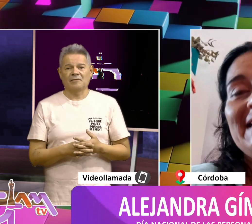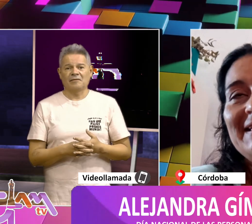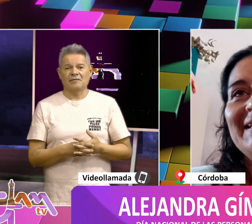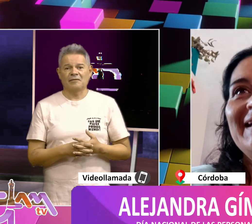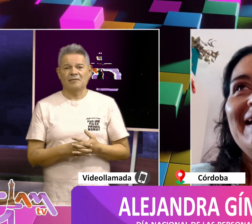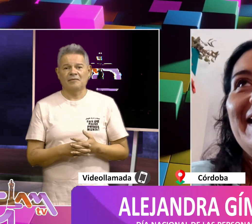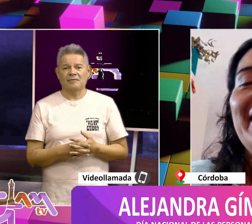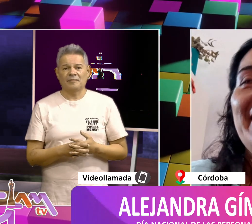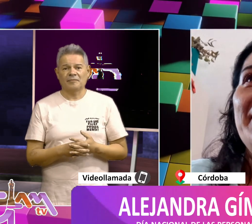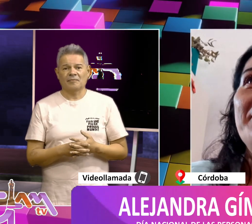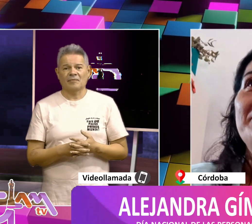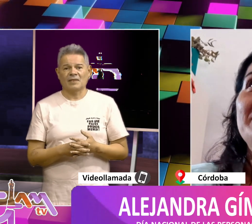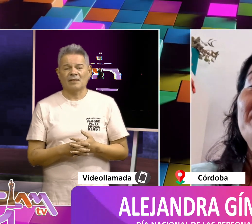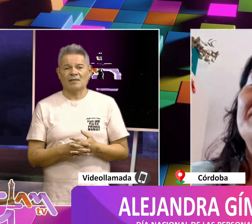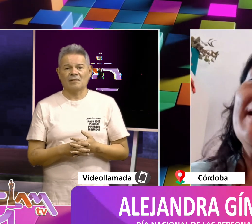Sí,